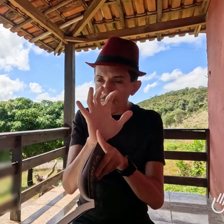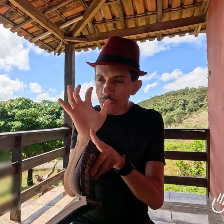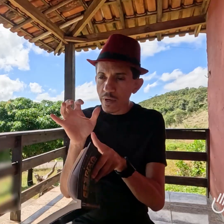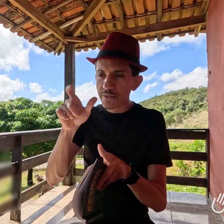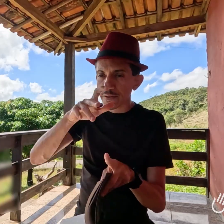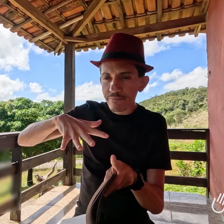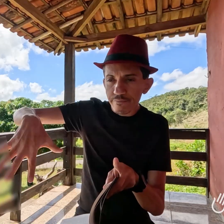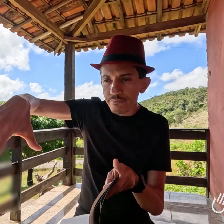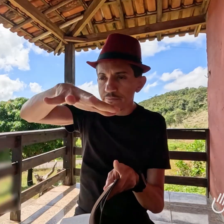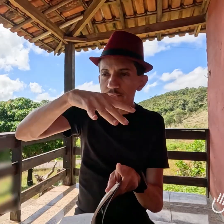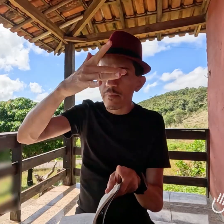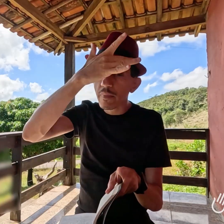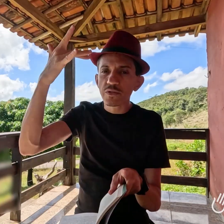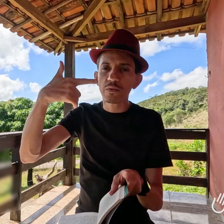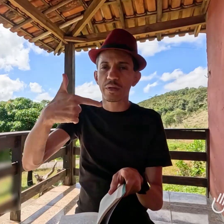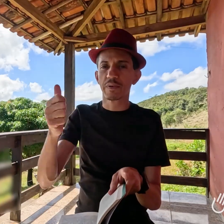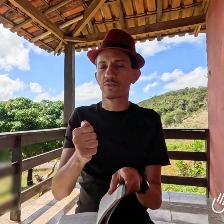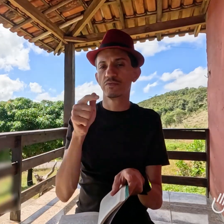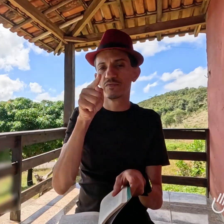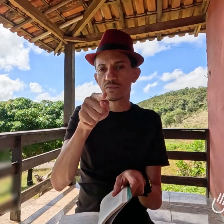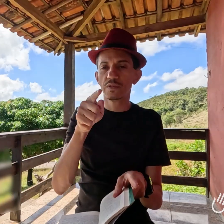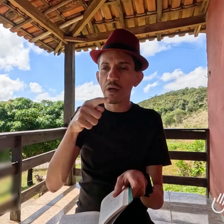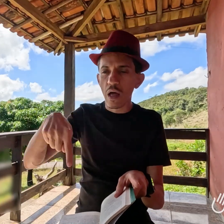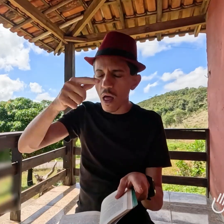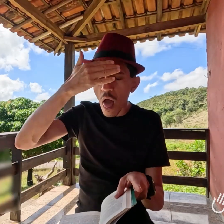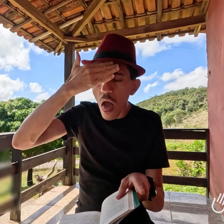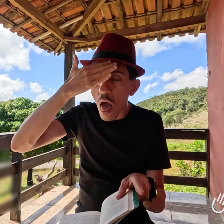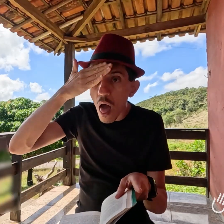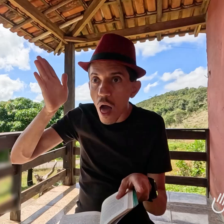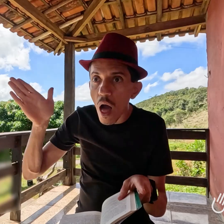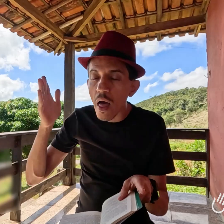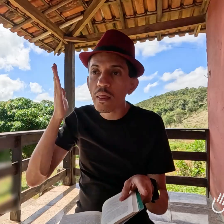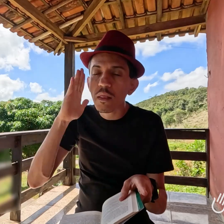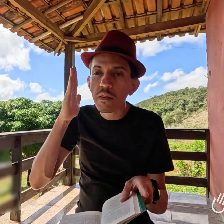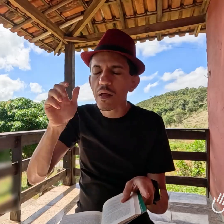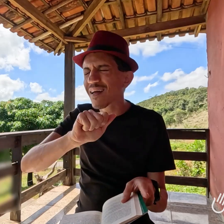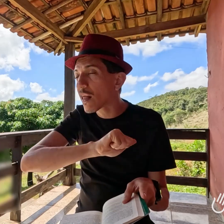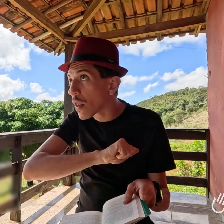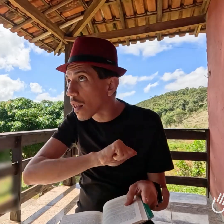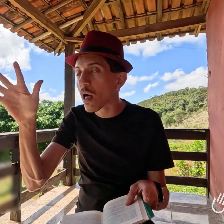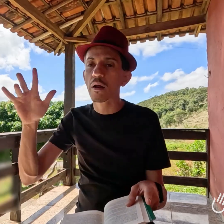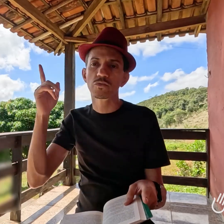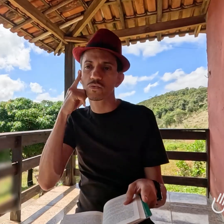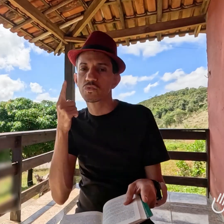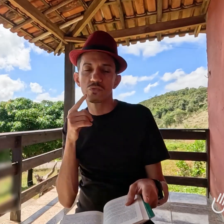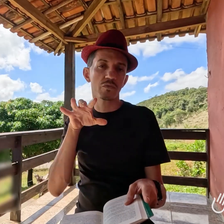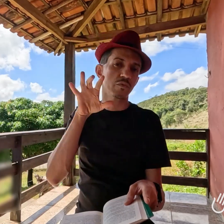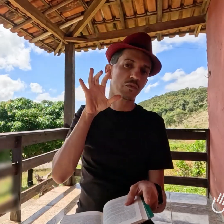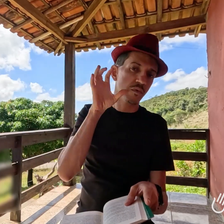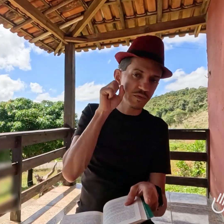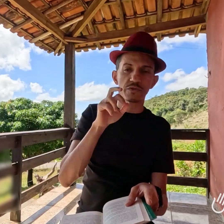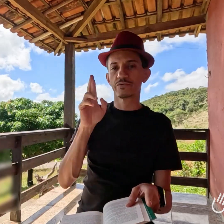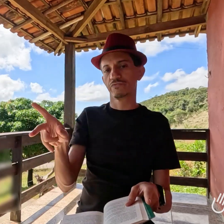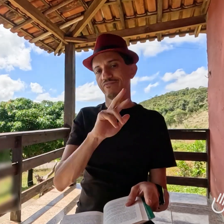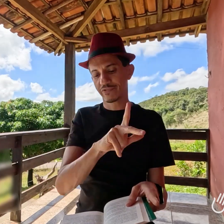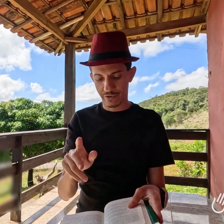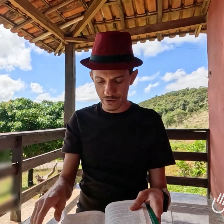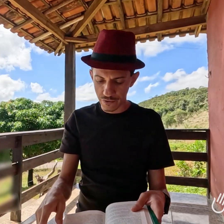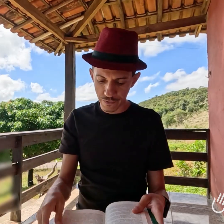a possibilidade, se você é surdo, pode ser uma ferramenta para você utilizar para contagiar